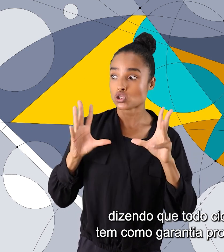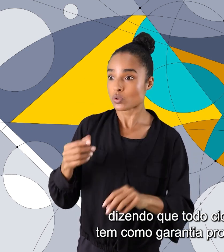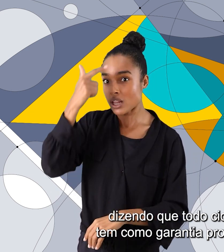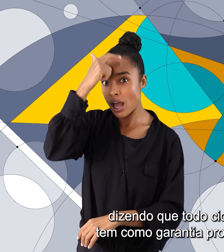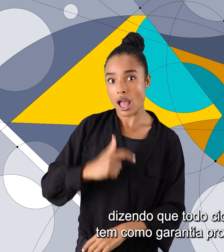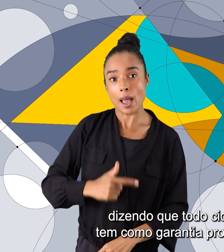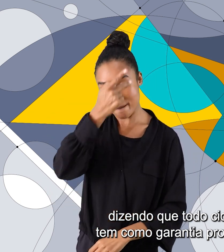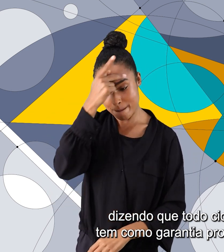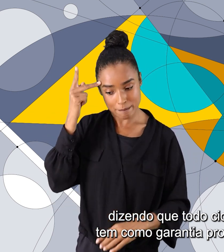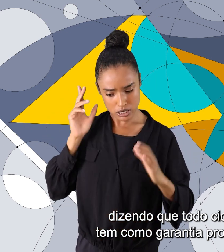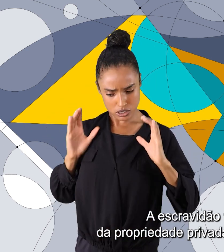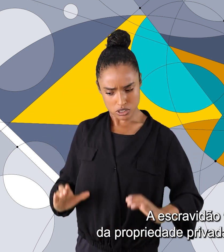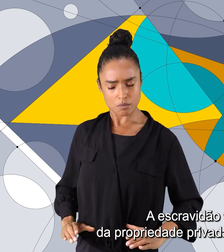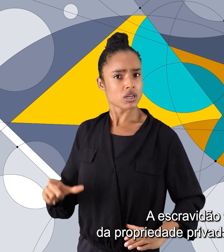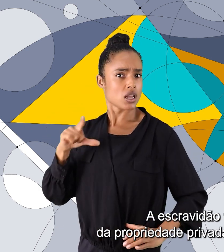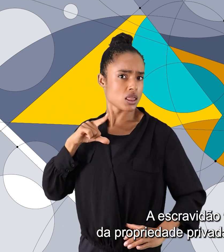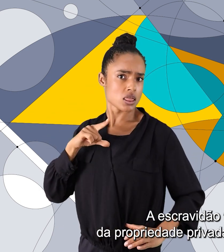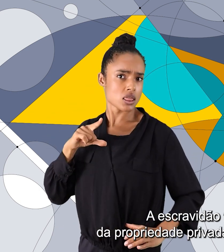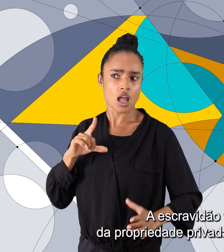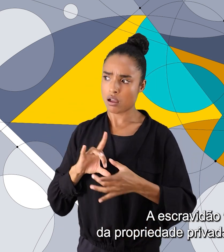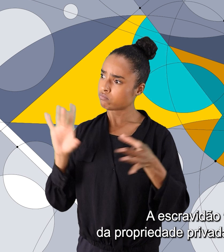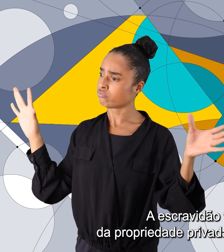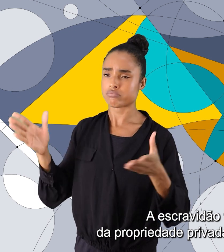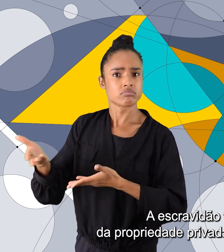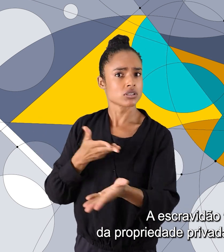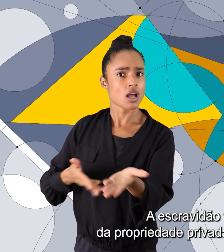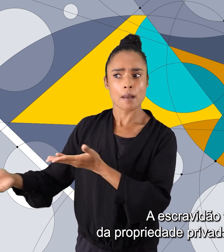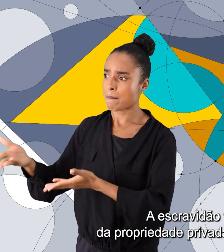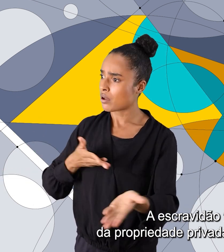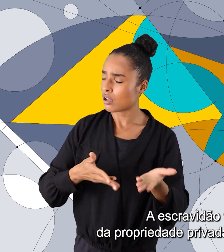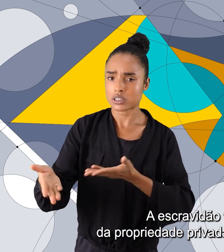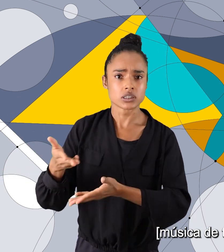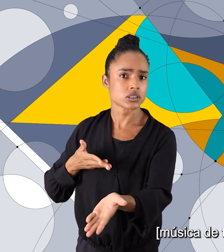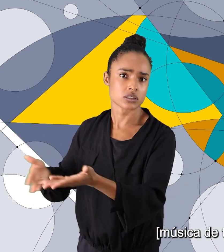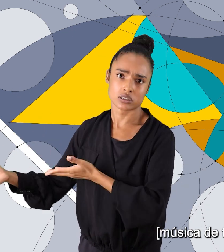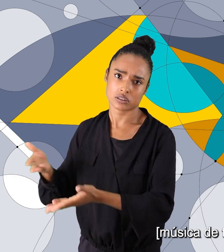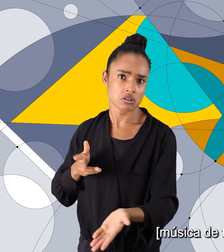como garantia a propriedade privada. A escravidão faz parte da propriedade privada e segue o baile.